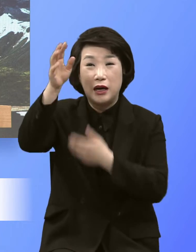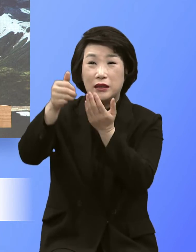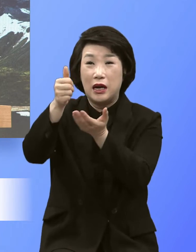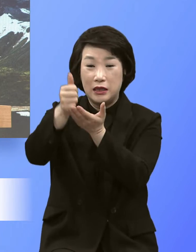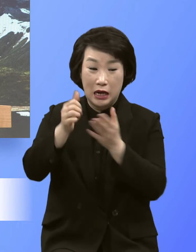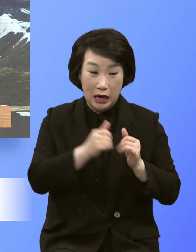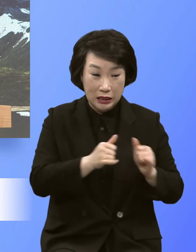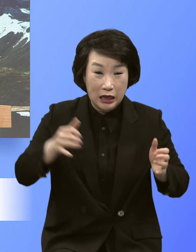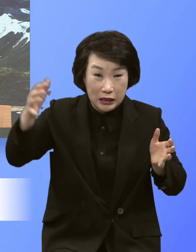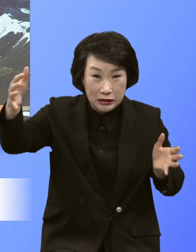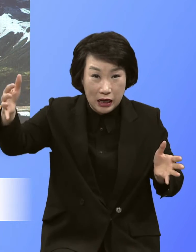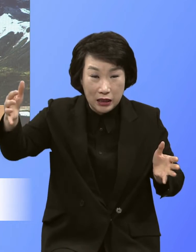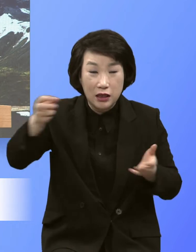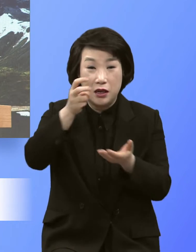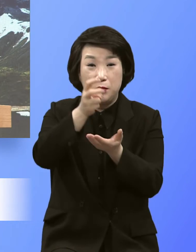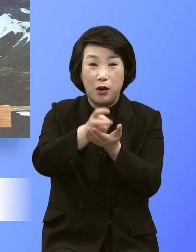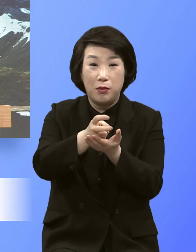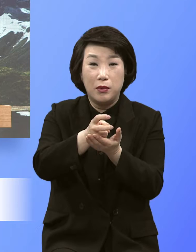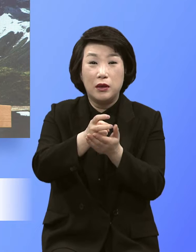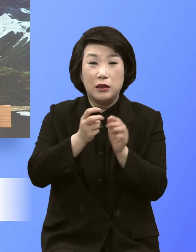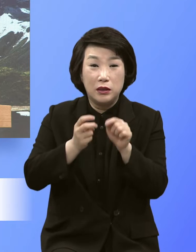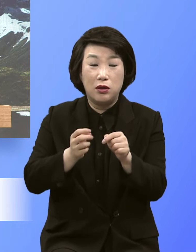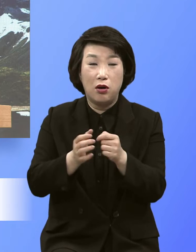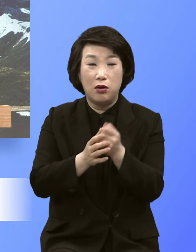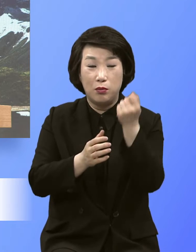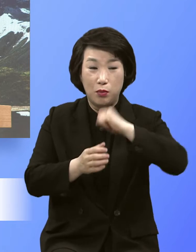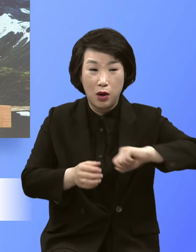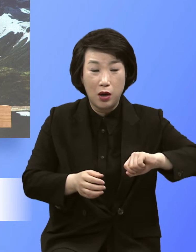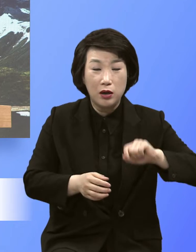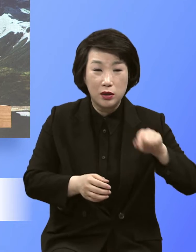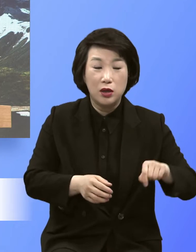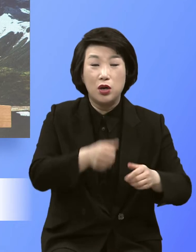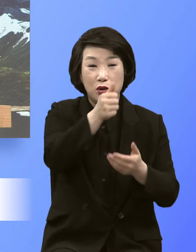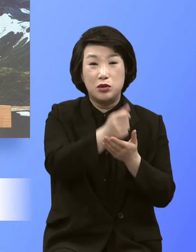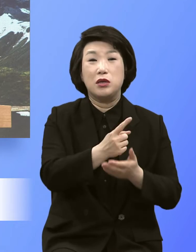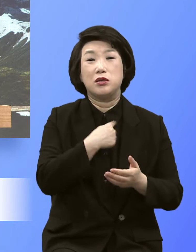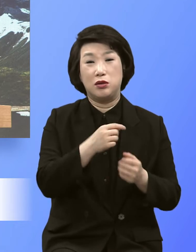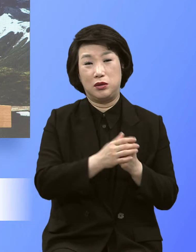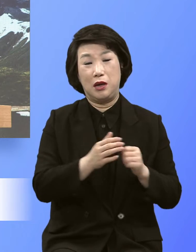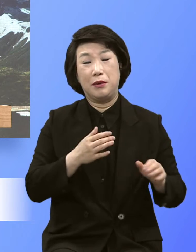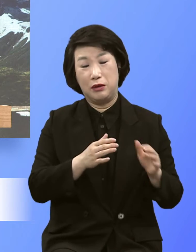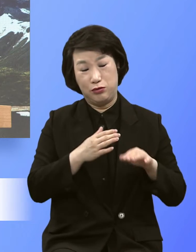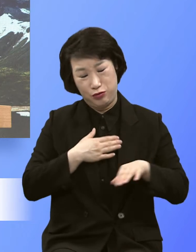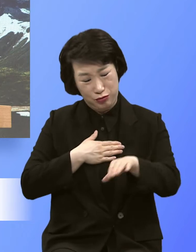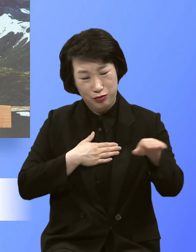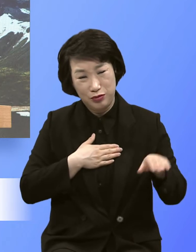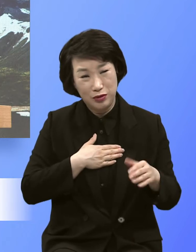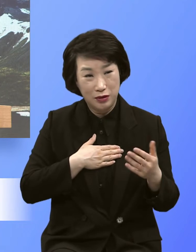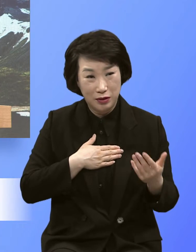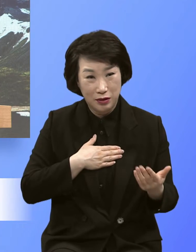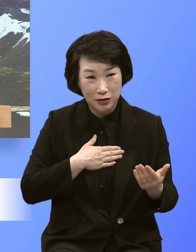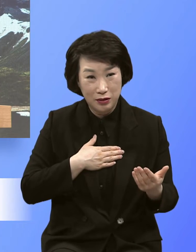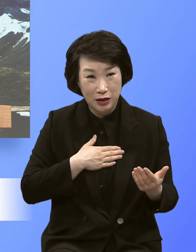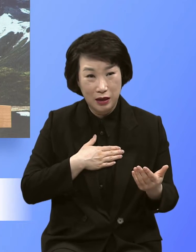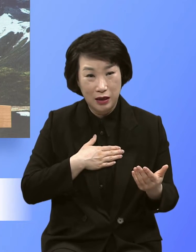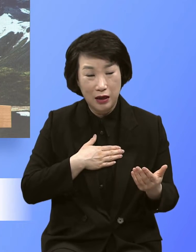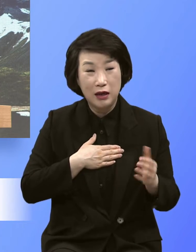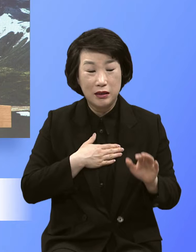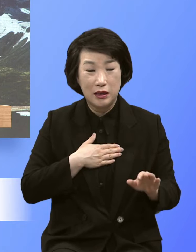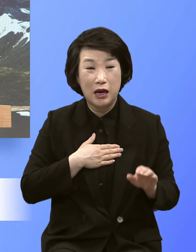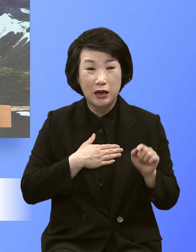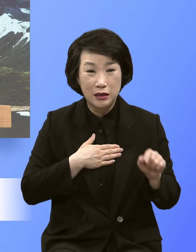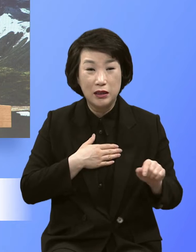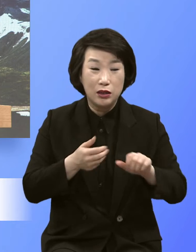하나님과 인간과의 질서를 파괴한 범죄로 인해서 우리는